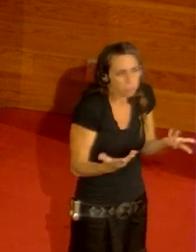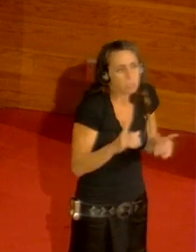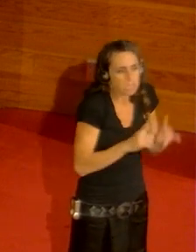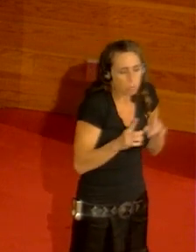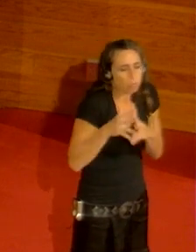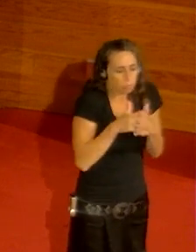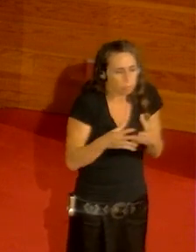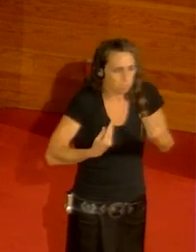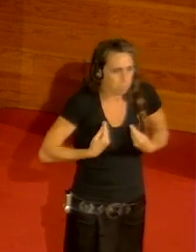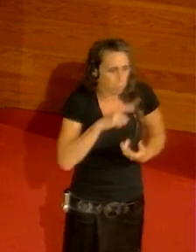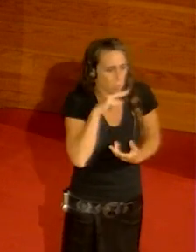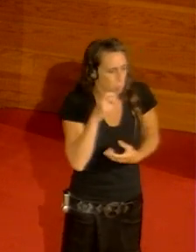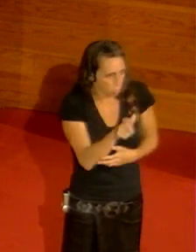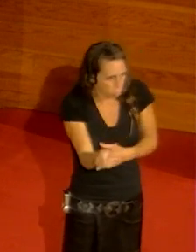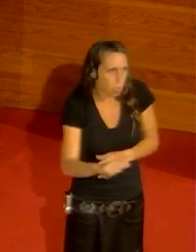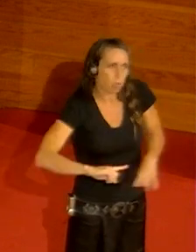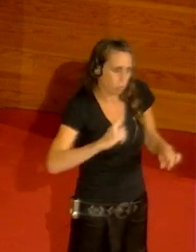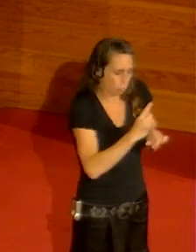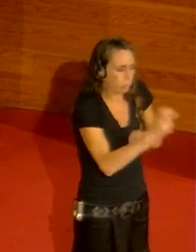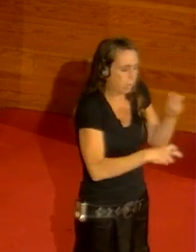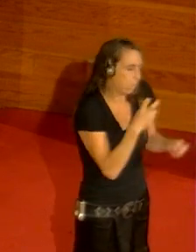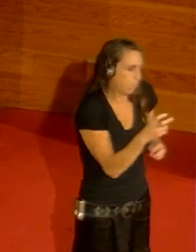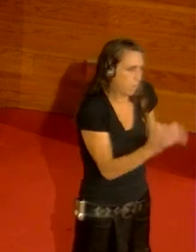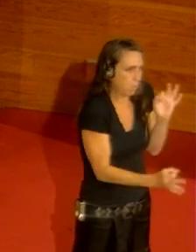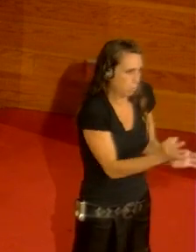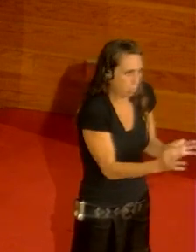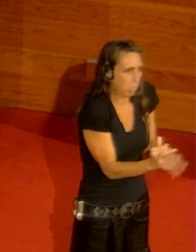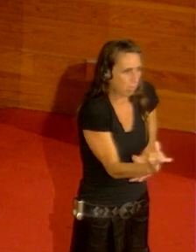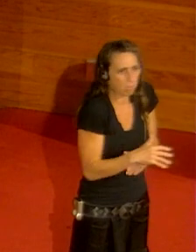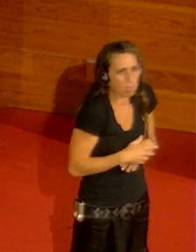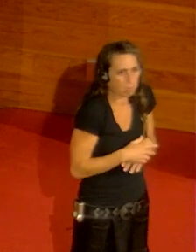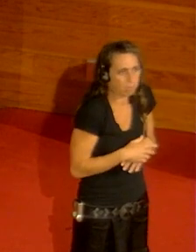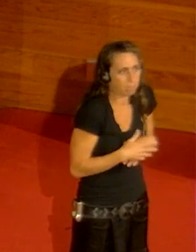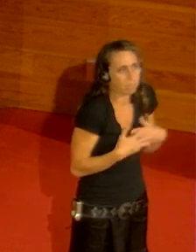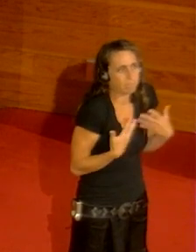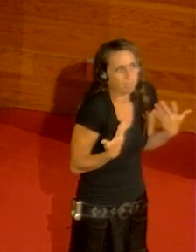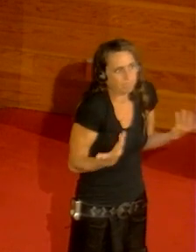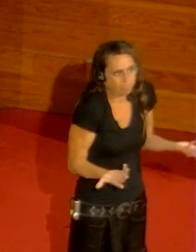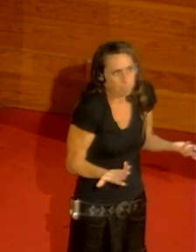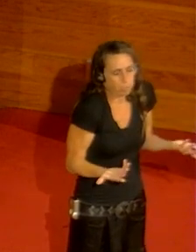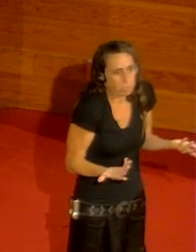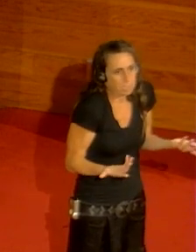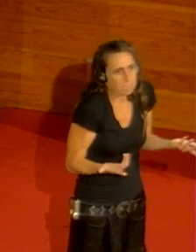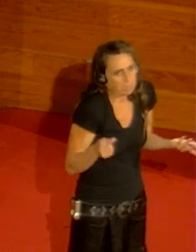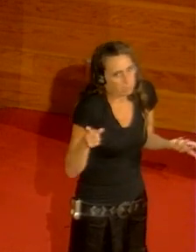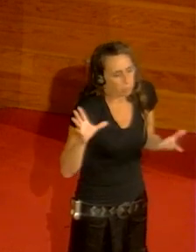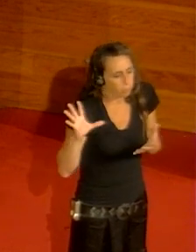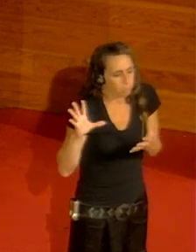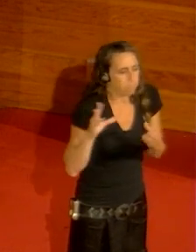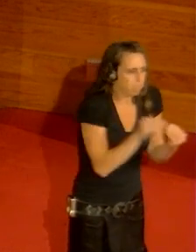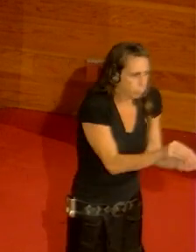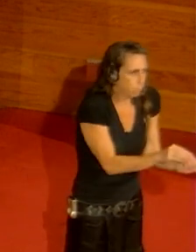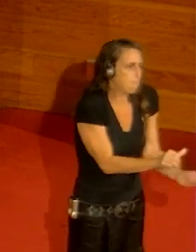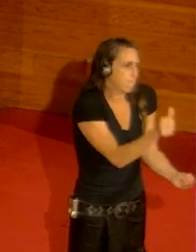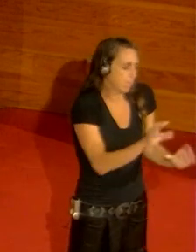de las formas judicial y digamos que los podríamos alinear a esta diáspora con esta mitad más laica y más liberal y